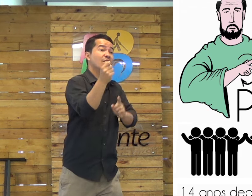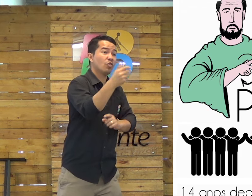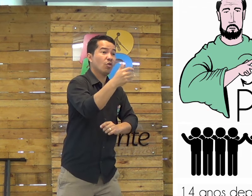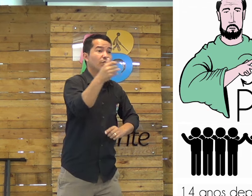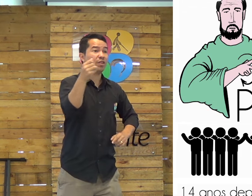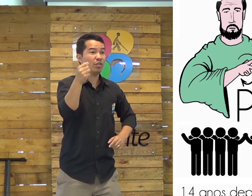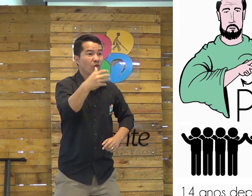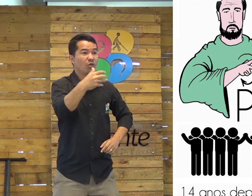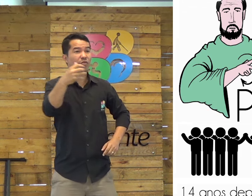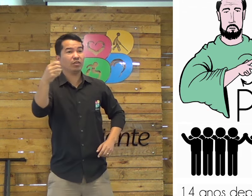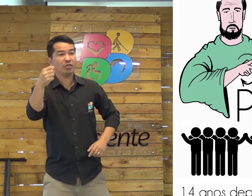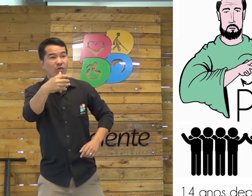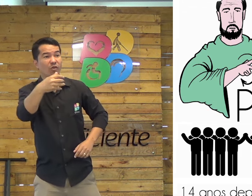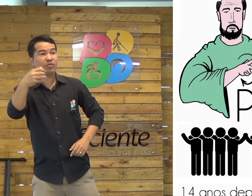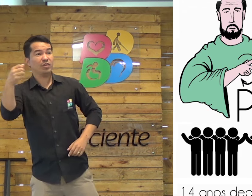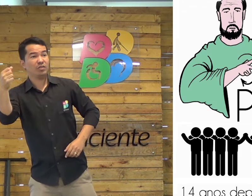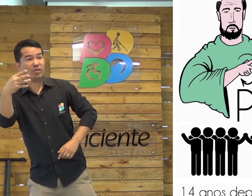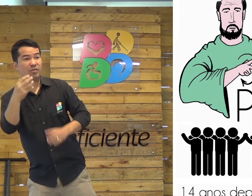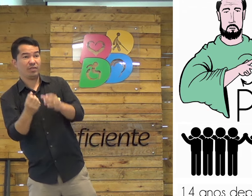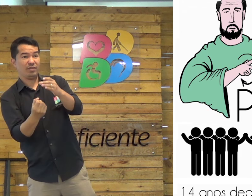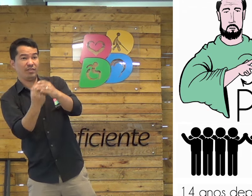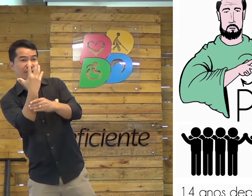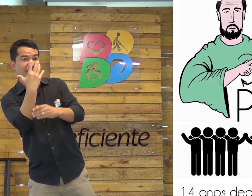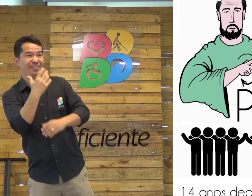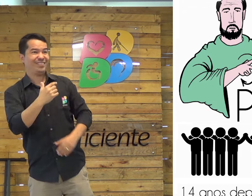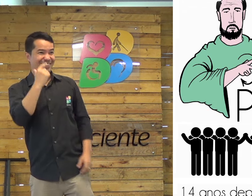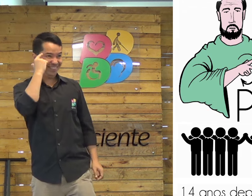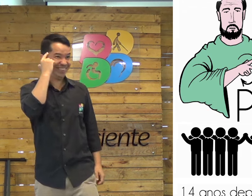Paulo começou a fundar novas igrejas.